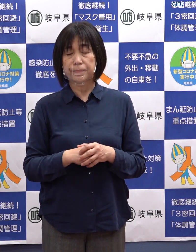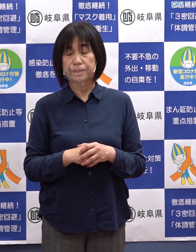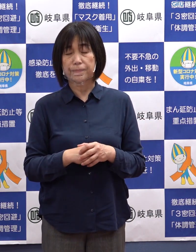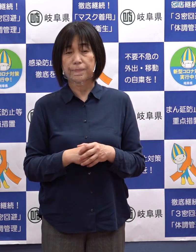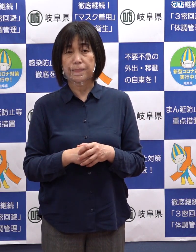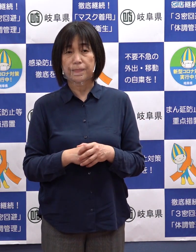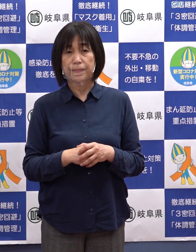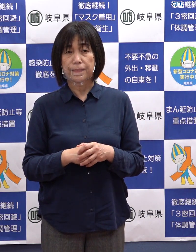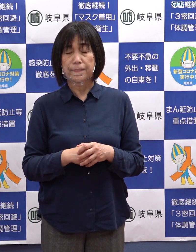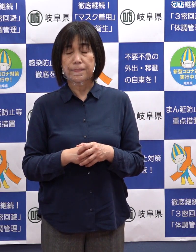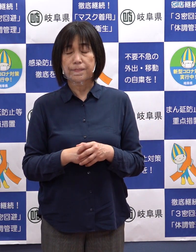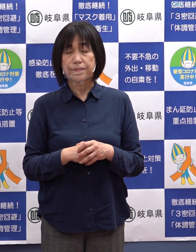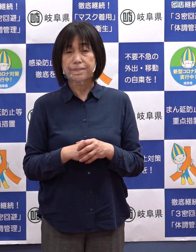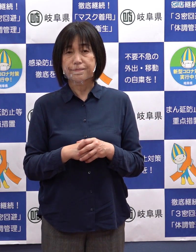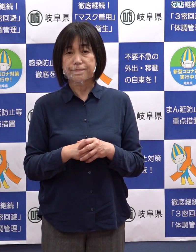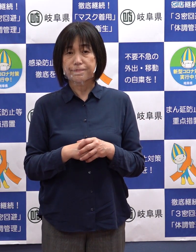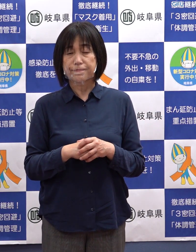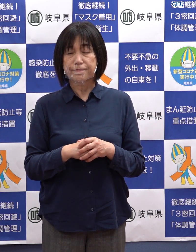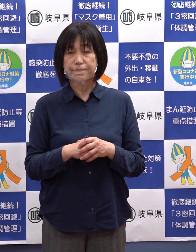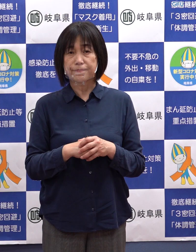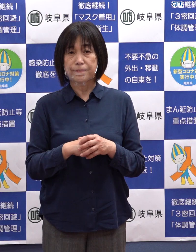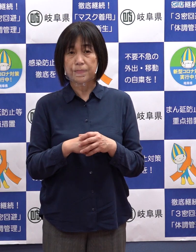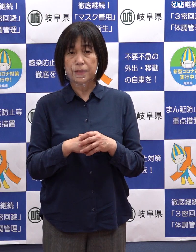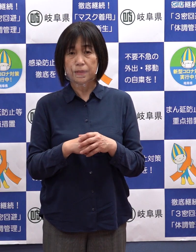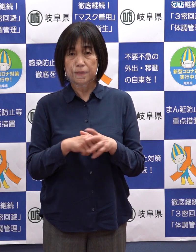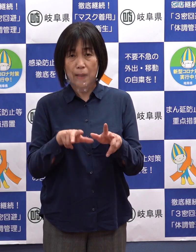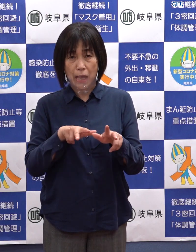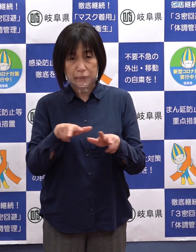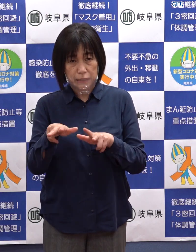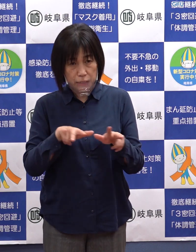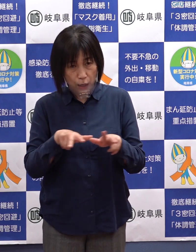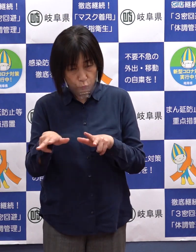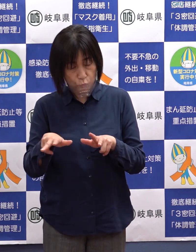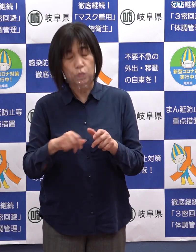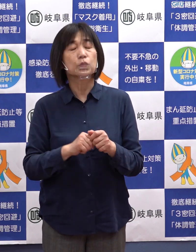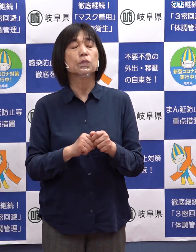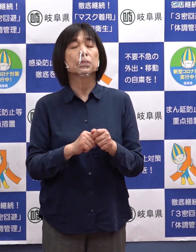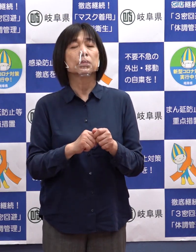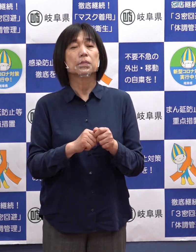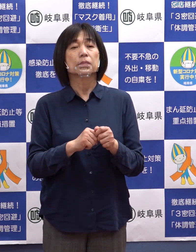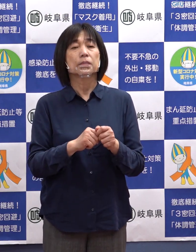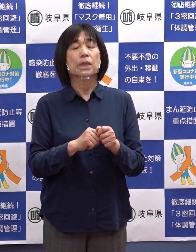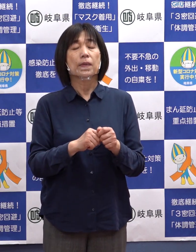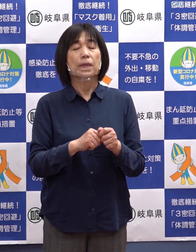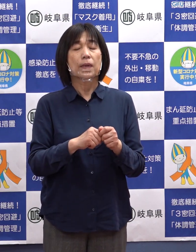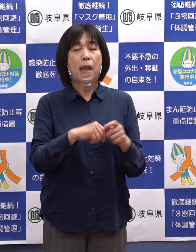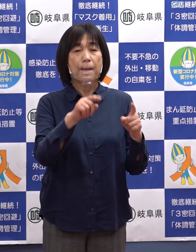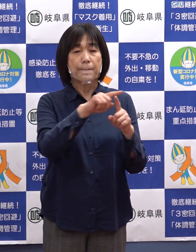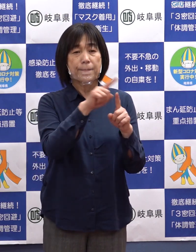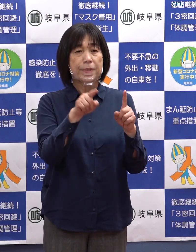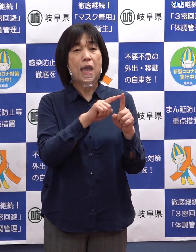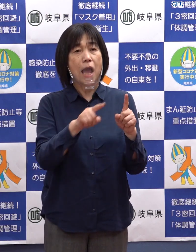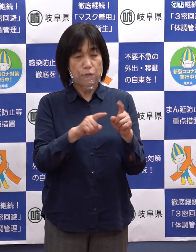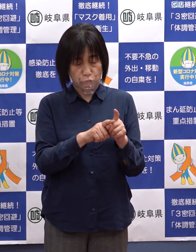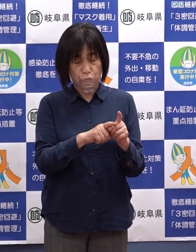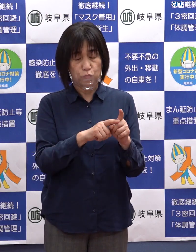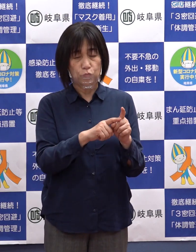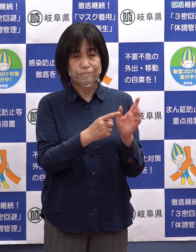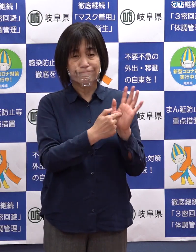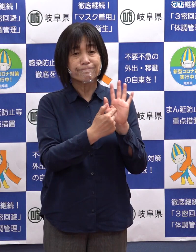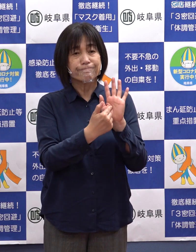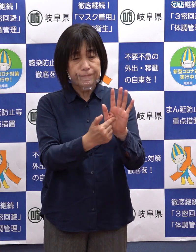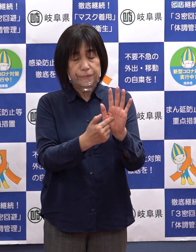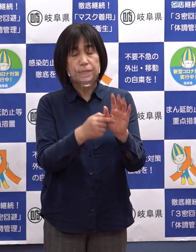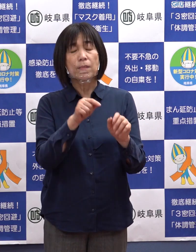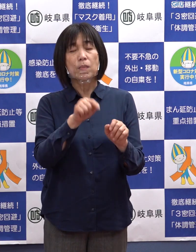の、まあ、政策なりアピールの、効果が、どこまで出てくるか、